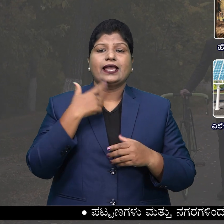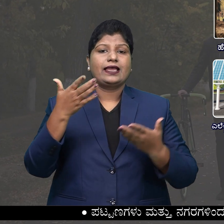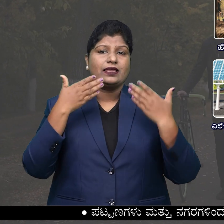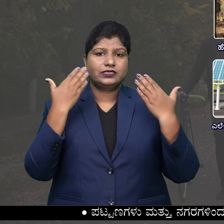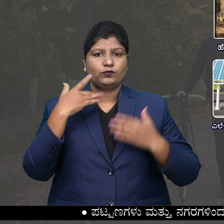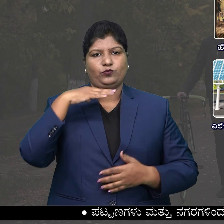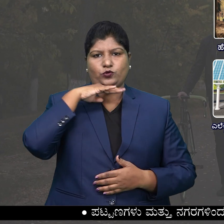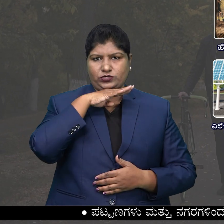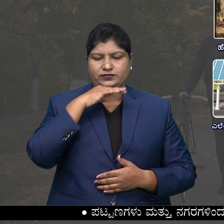ಕೈಗಾರಿಕೆಗಳು,